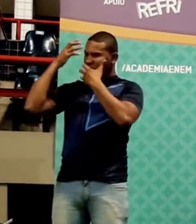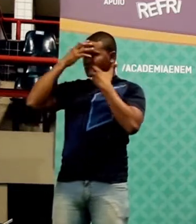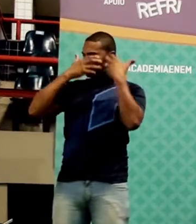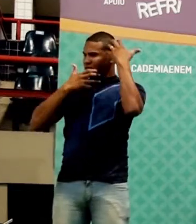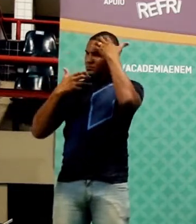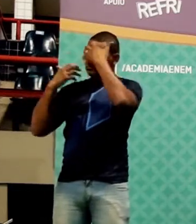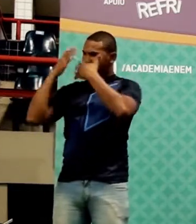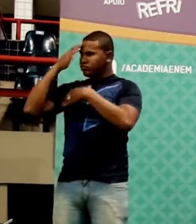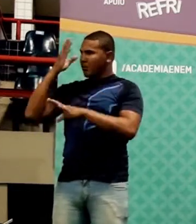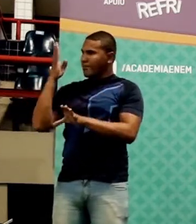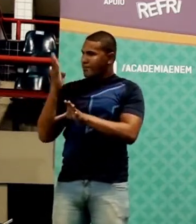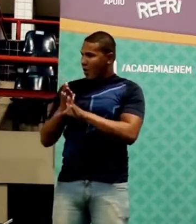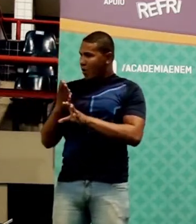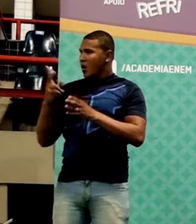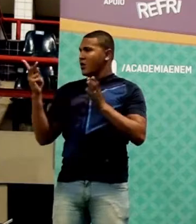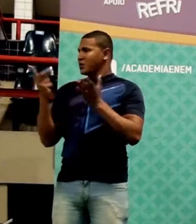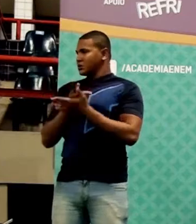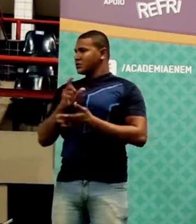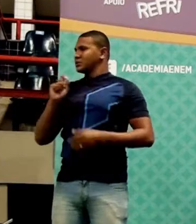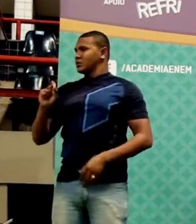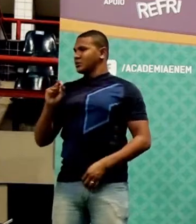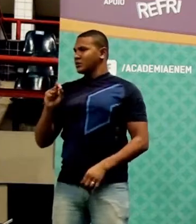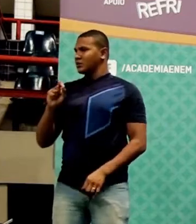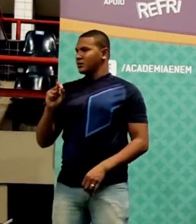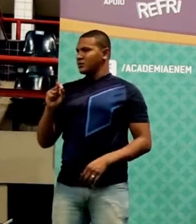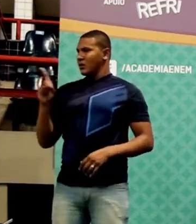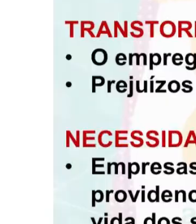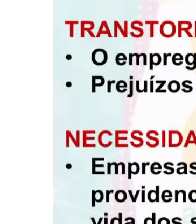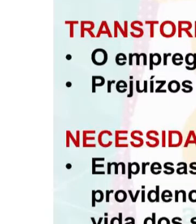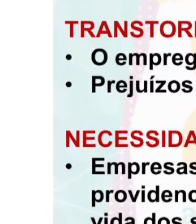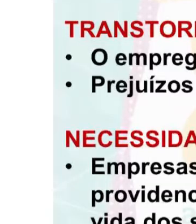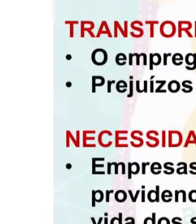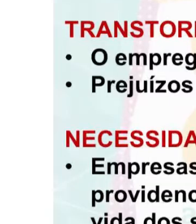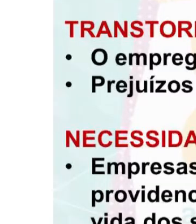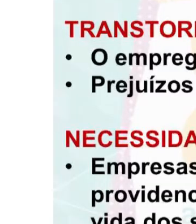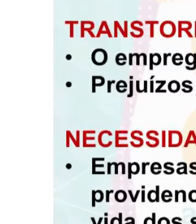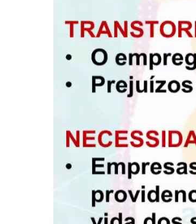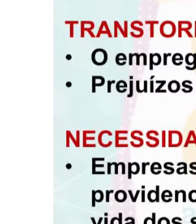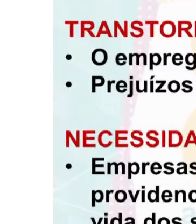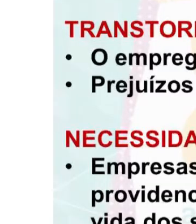do estresse, o que é que vai acontecer na vida da gente? O empregado se afasta